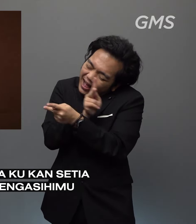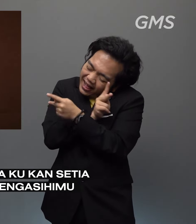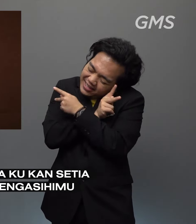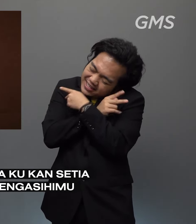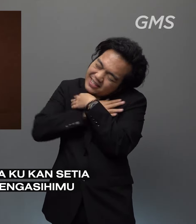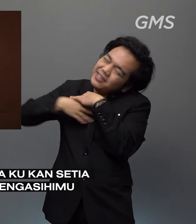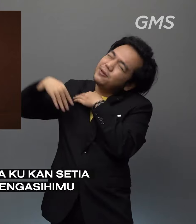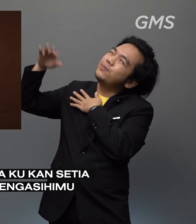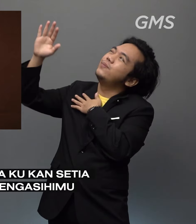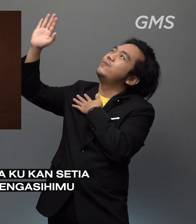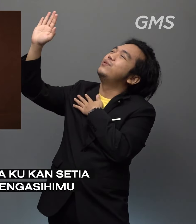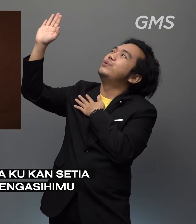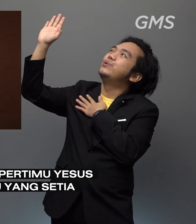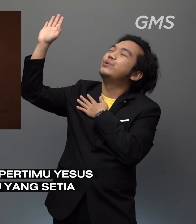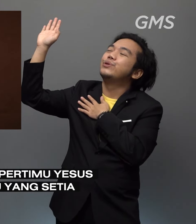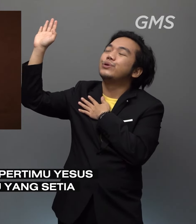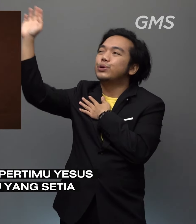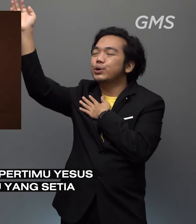mengasihimu.